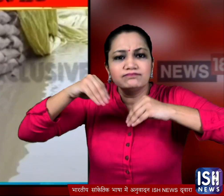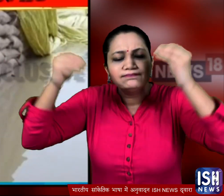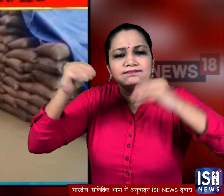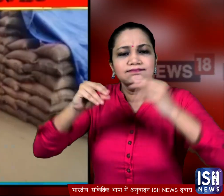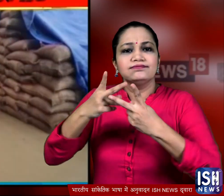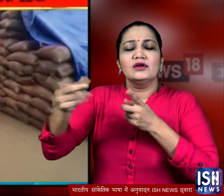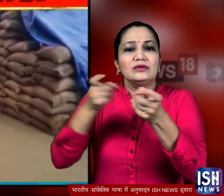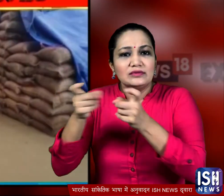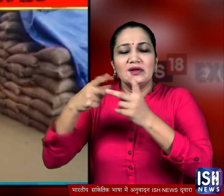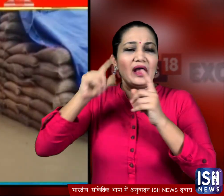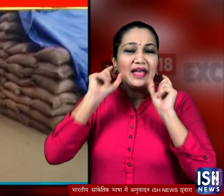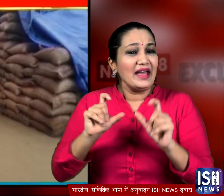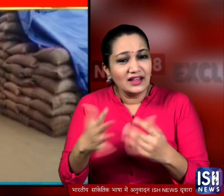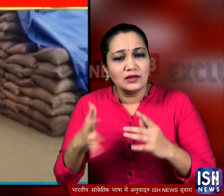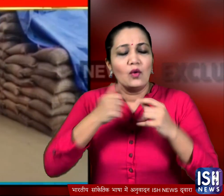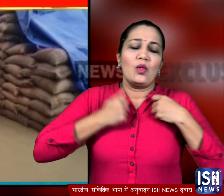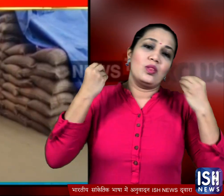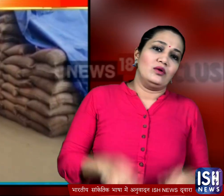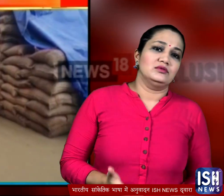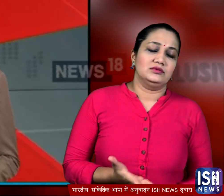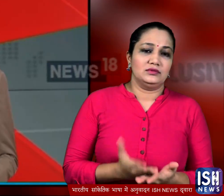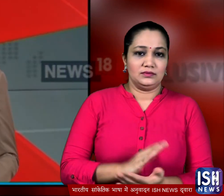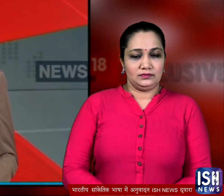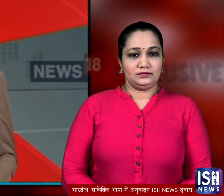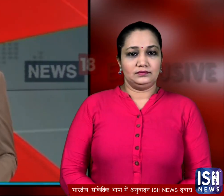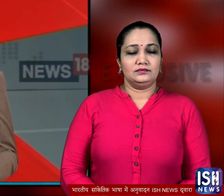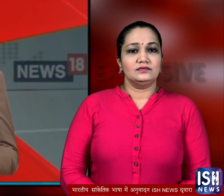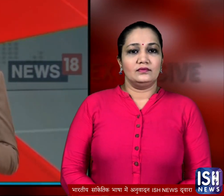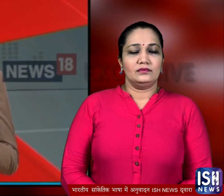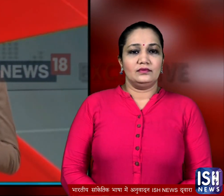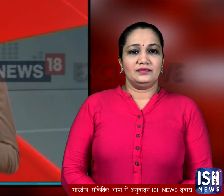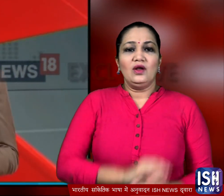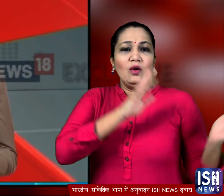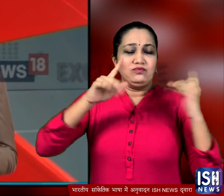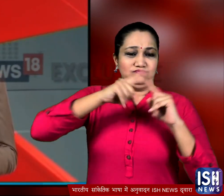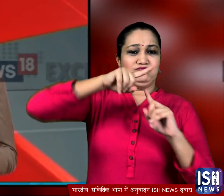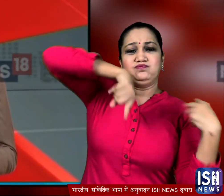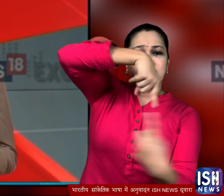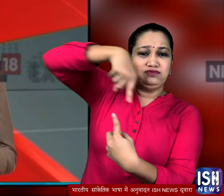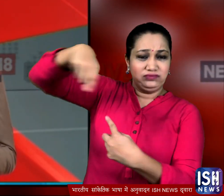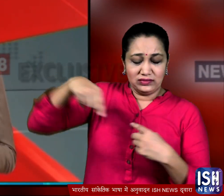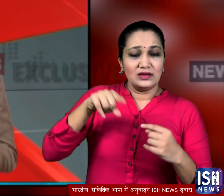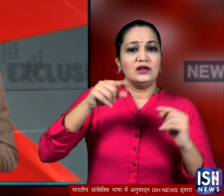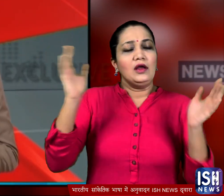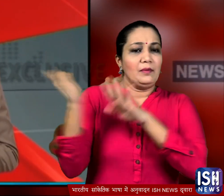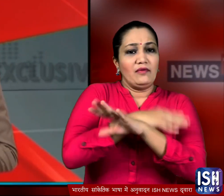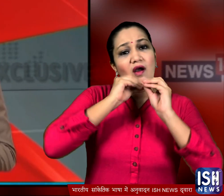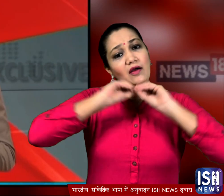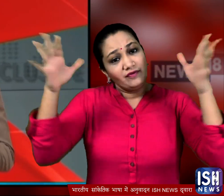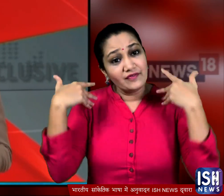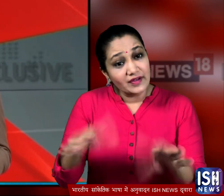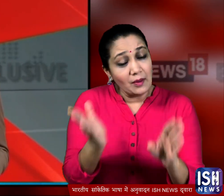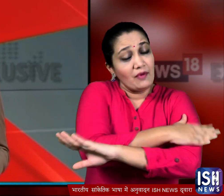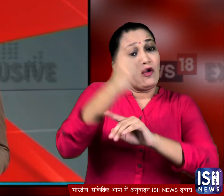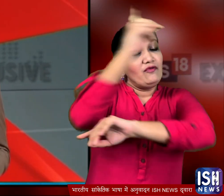हुई बारिश और प्रशासन की अनदेखी से उनका नुकसान हो गया। सौभाग्य की बात यह कि तूफान की वजह से बारिश का अलर्ट मौसम विभाग ने कई